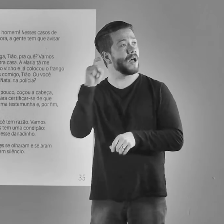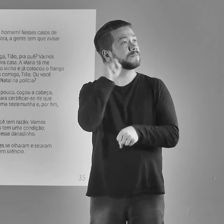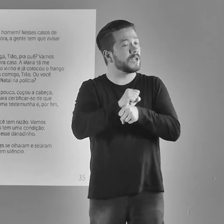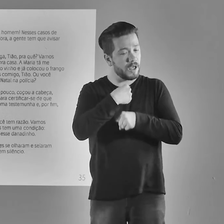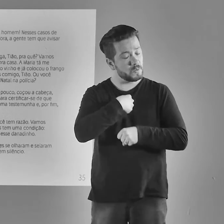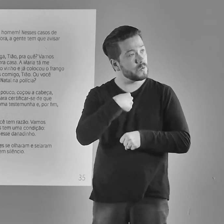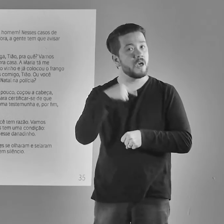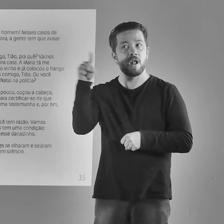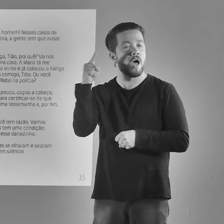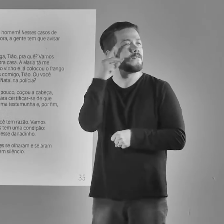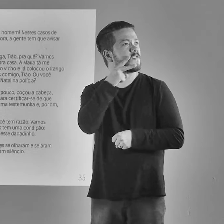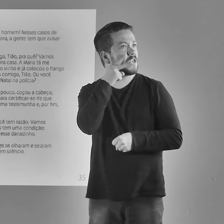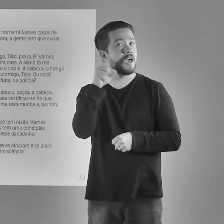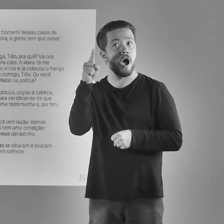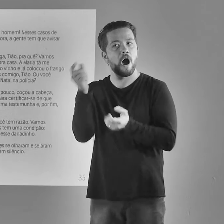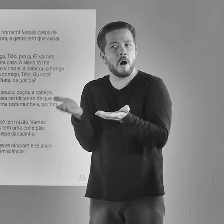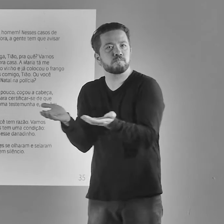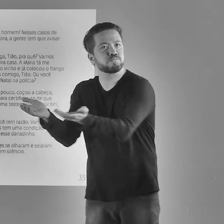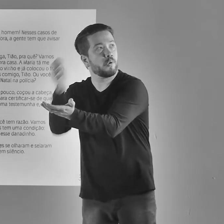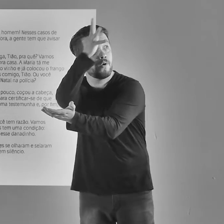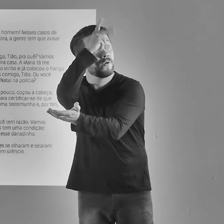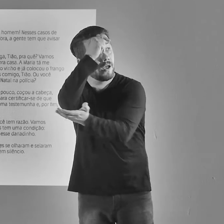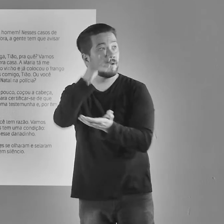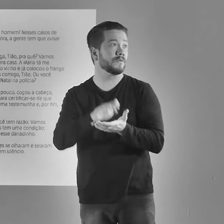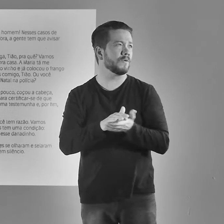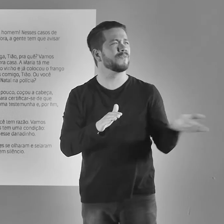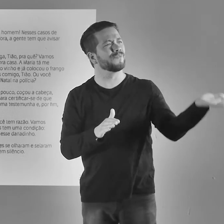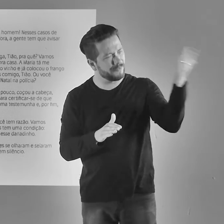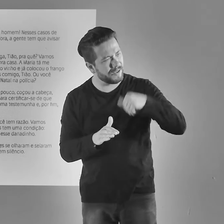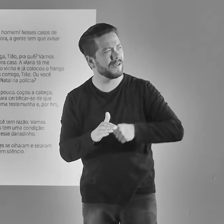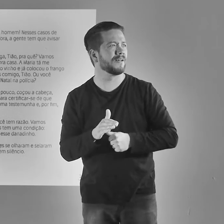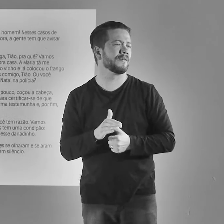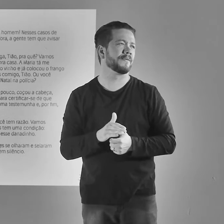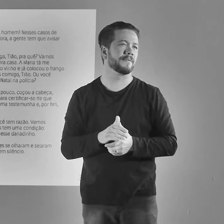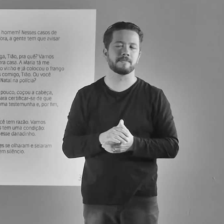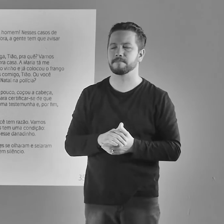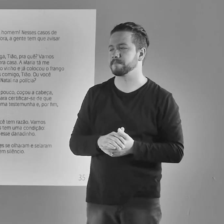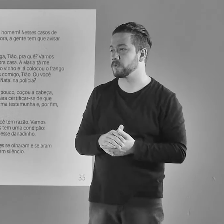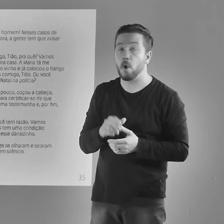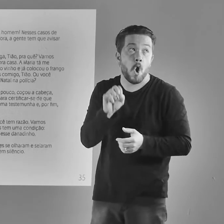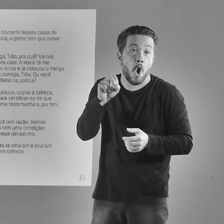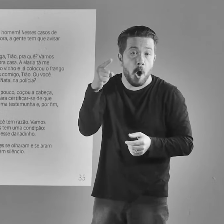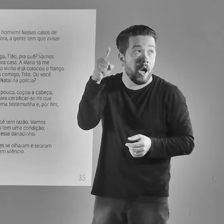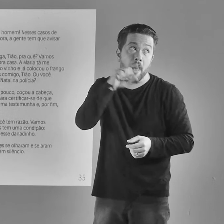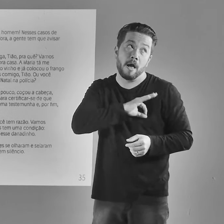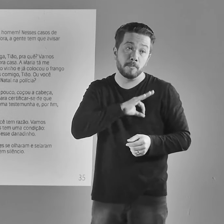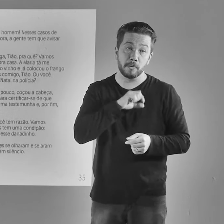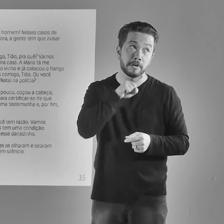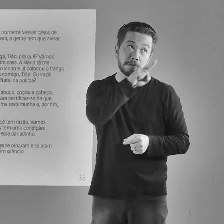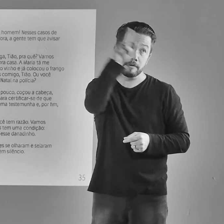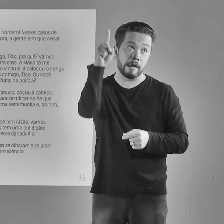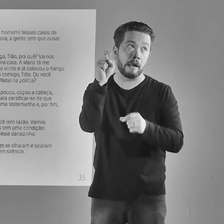com o vinho. O frango já deve estar assando. Vamos comigo? Ou você quer passar a noite de Natal